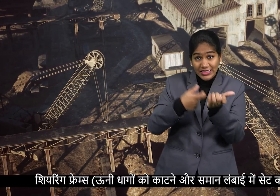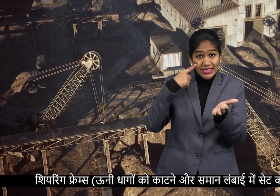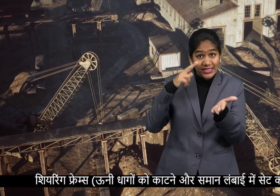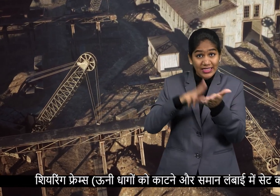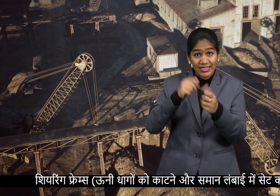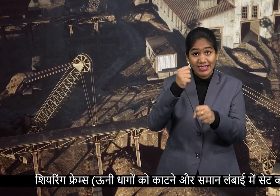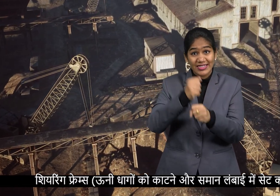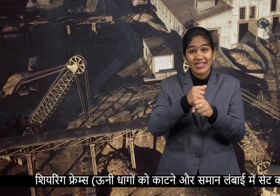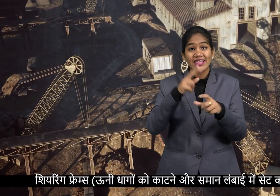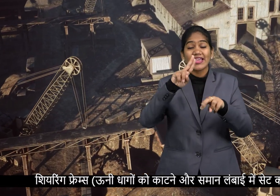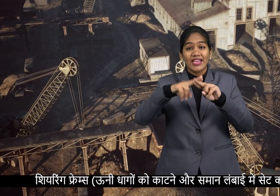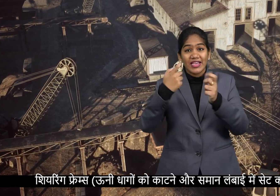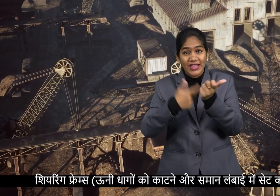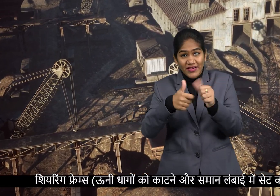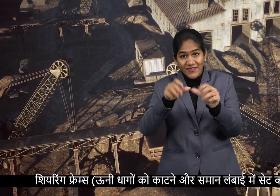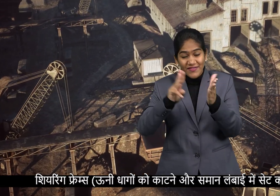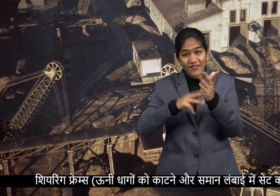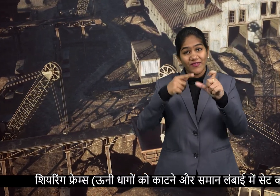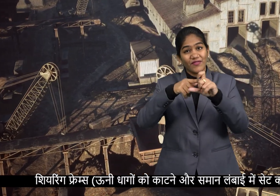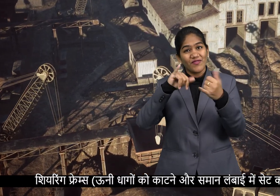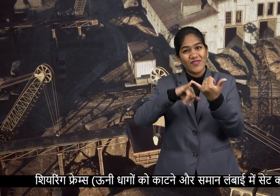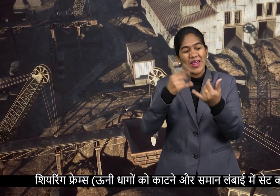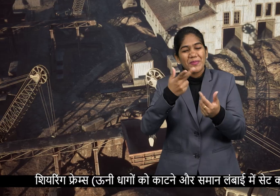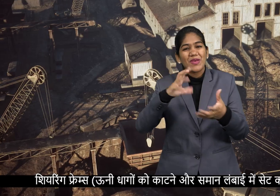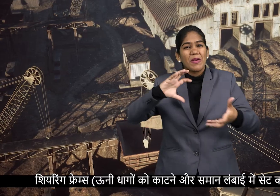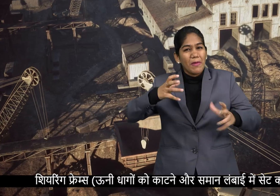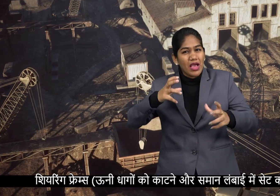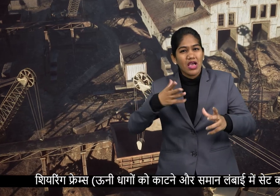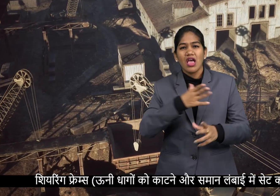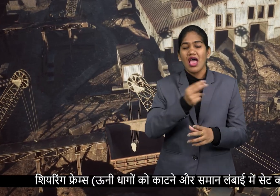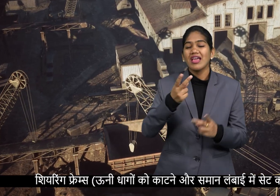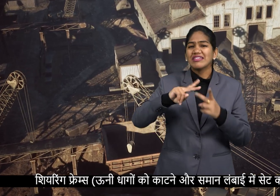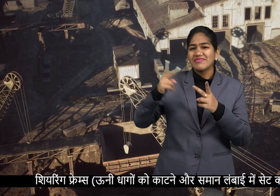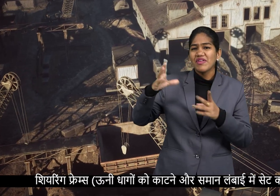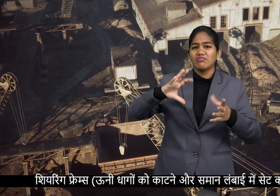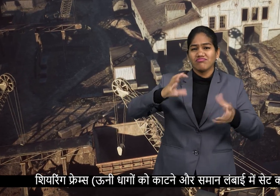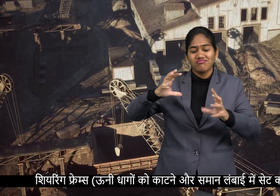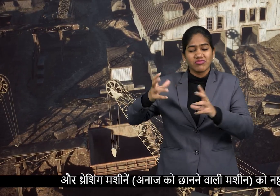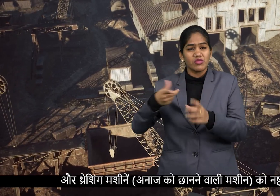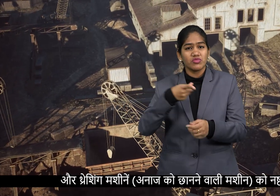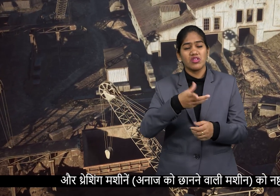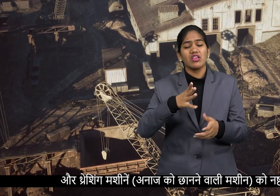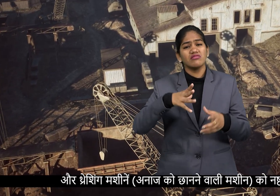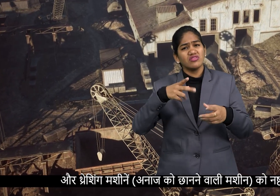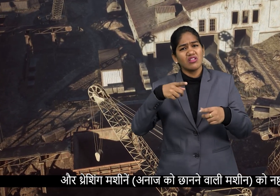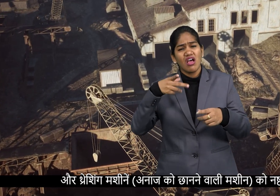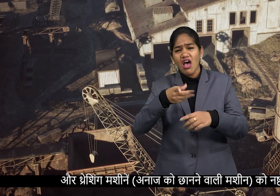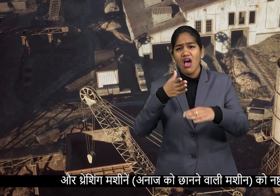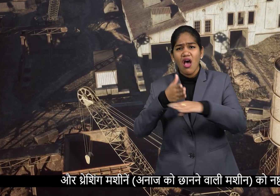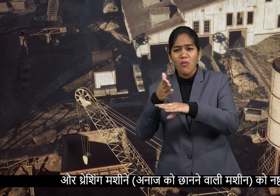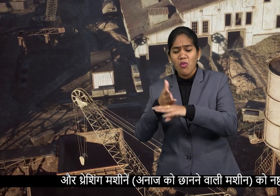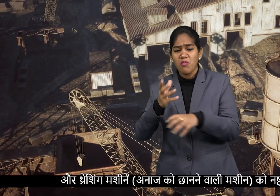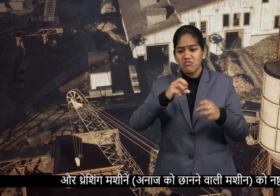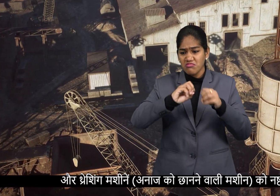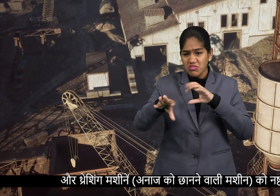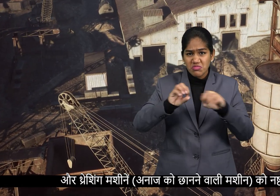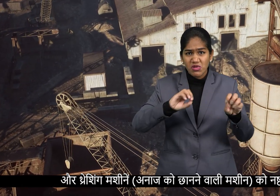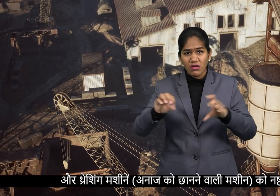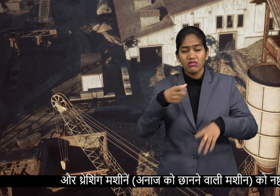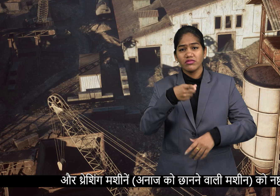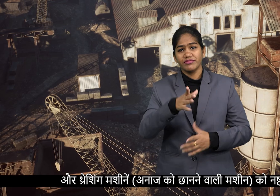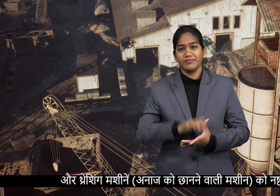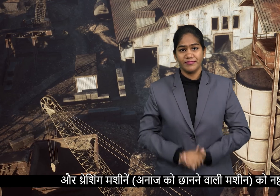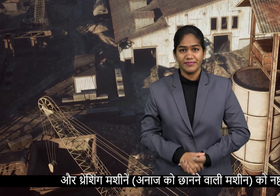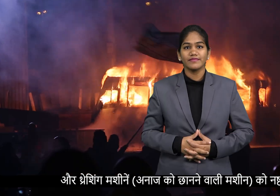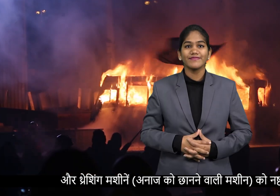को काटने और समान लंबाई में सेट करने वाली मशीन और थ्रेशिंग मशीन, अनाज